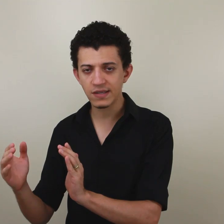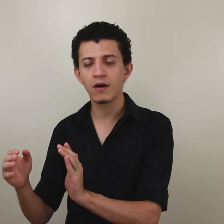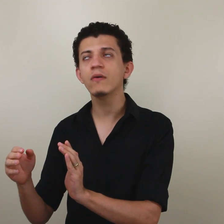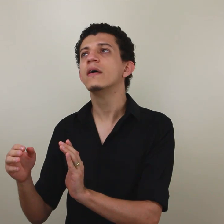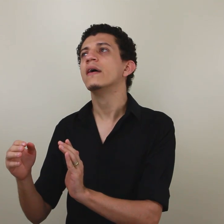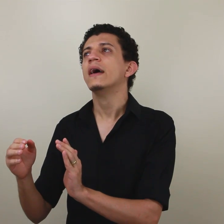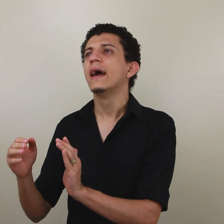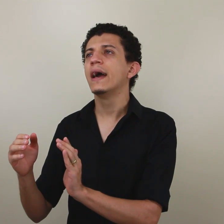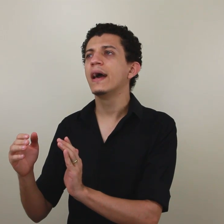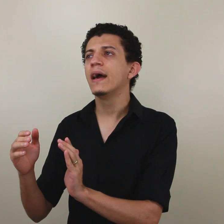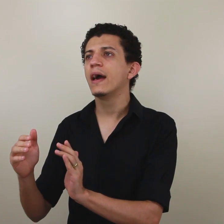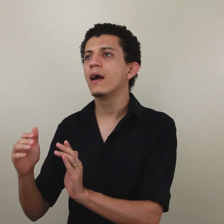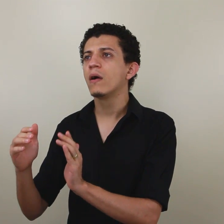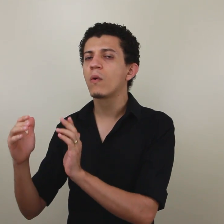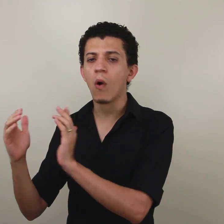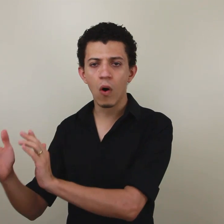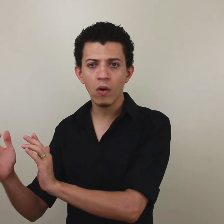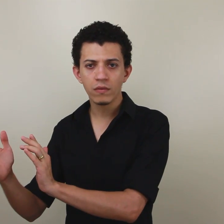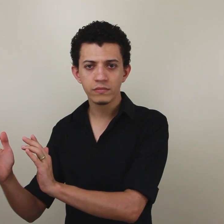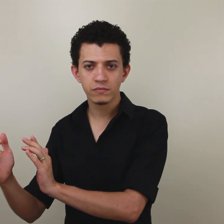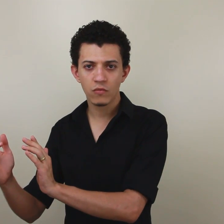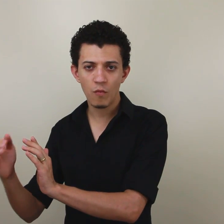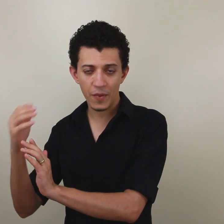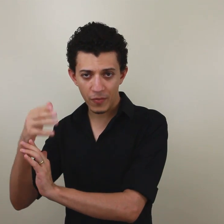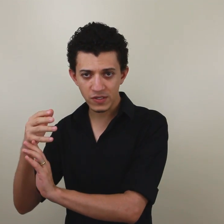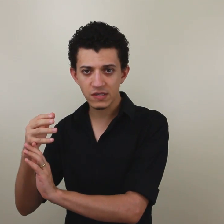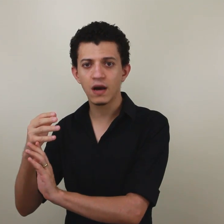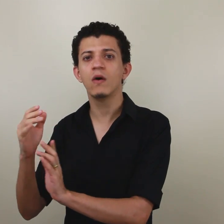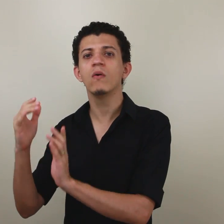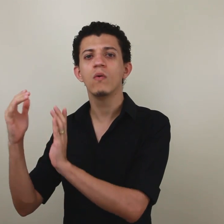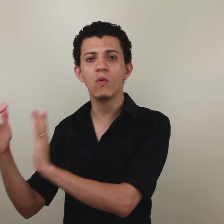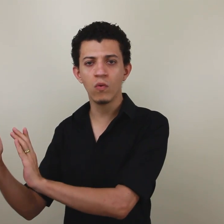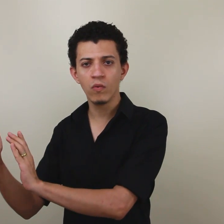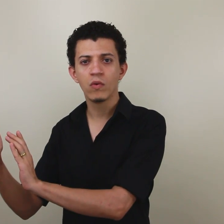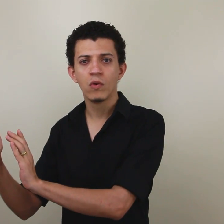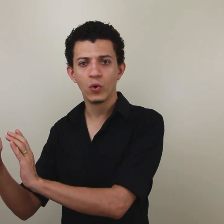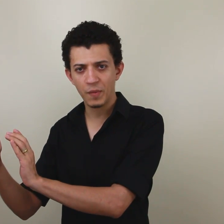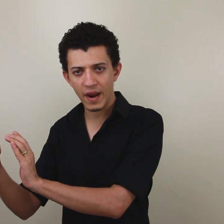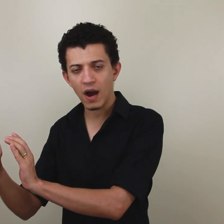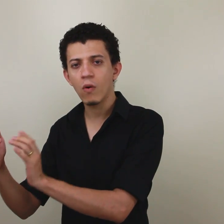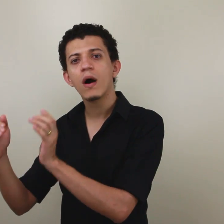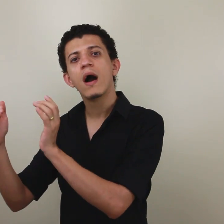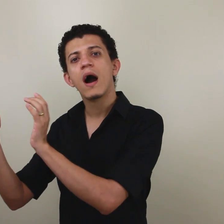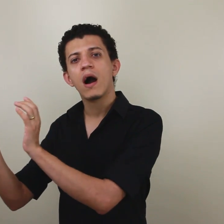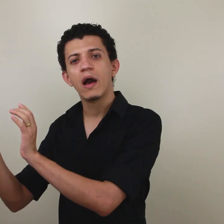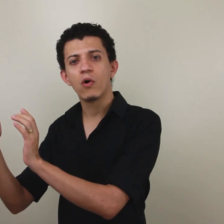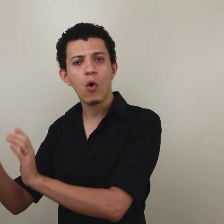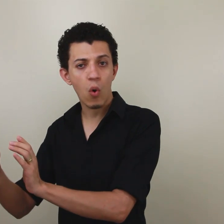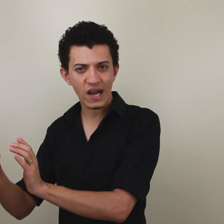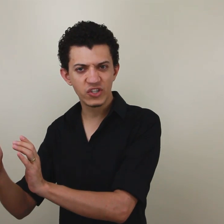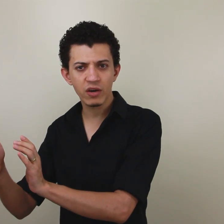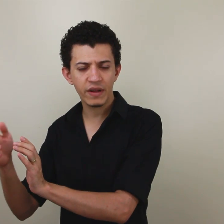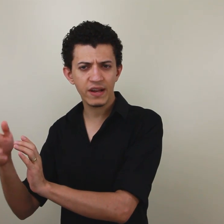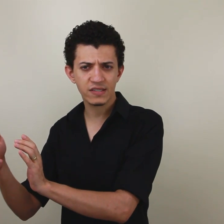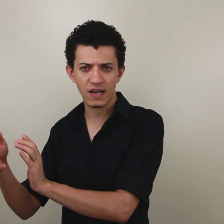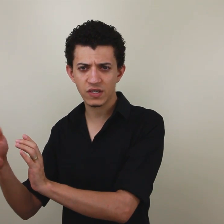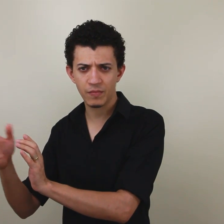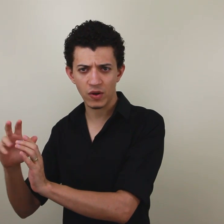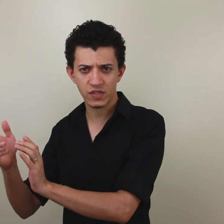oração, com uma preposição, um numeral, ou um artigo, né? Nesse caso aqui pode ser